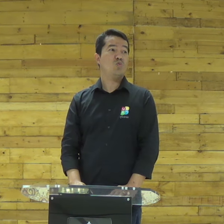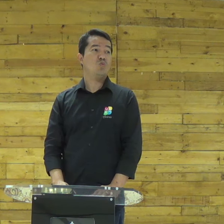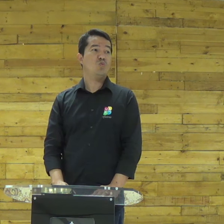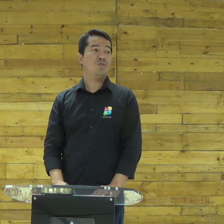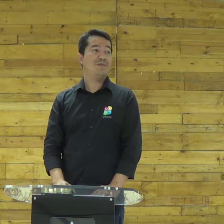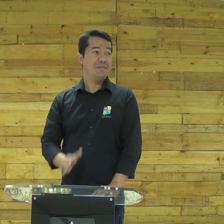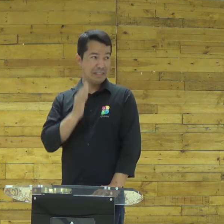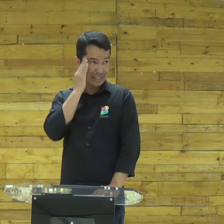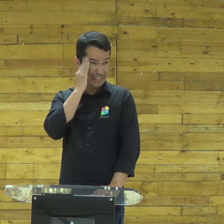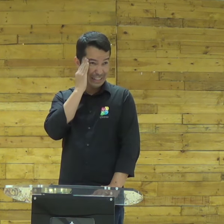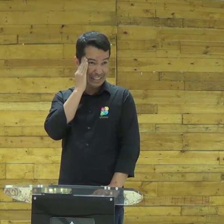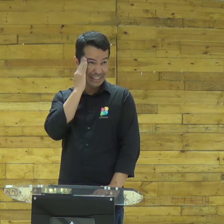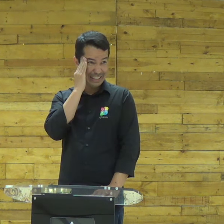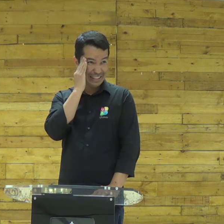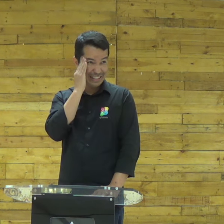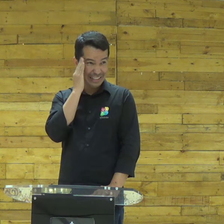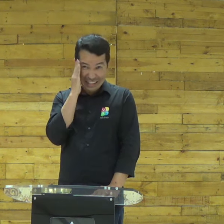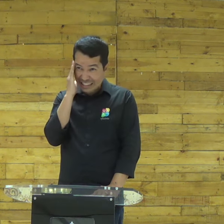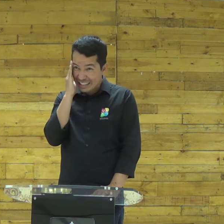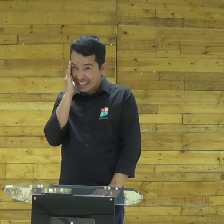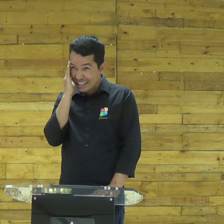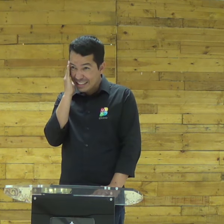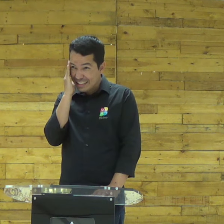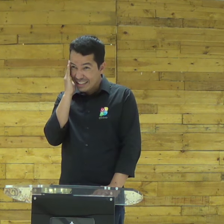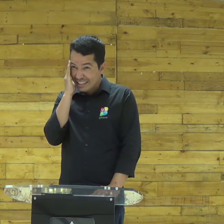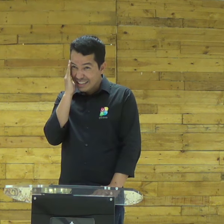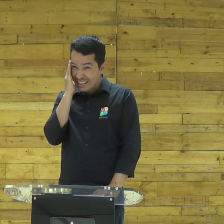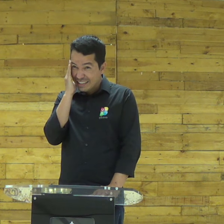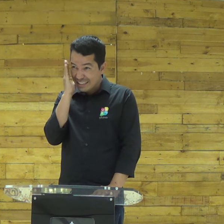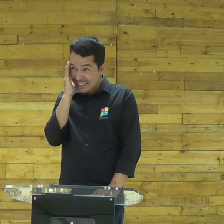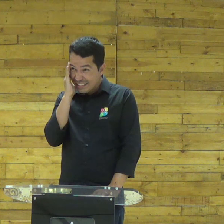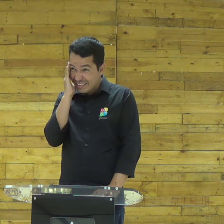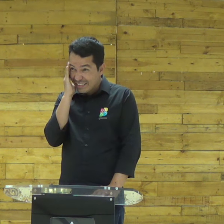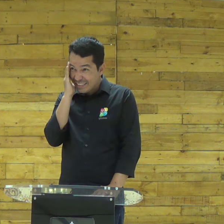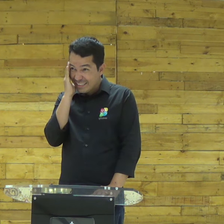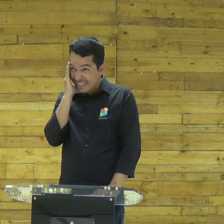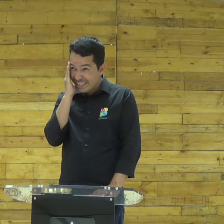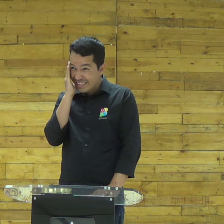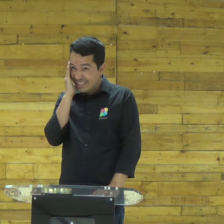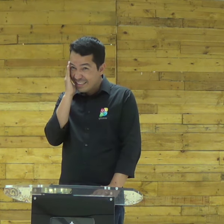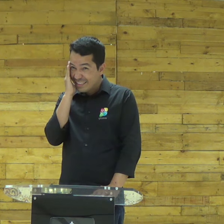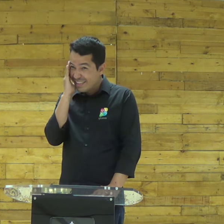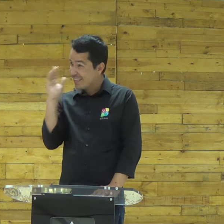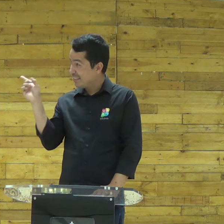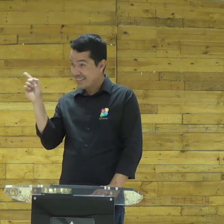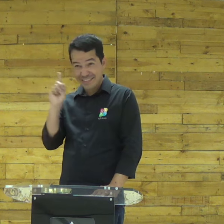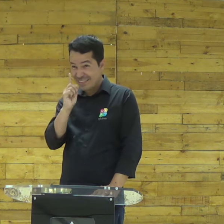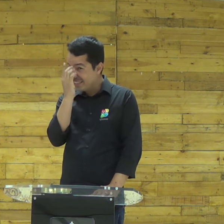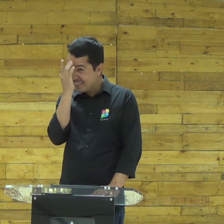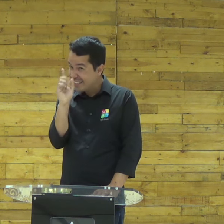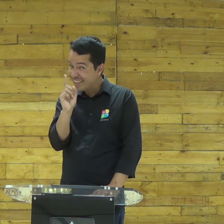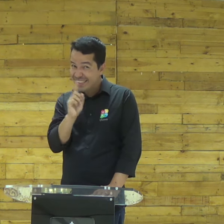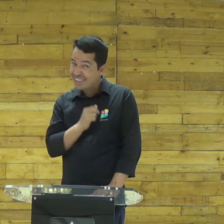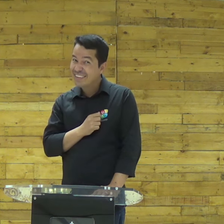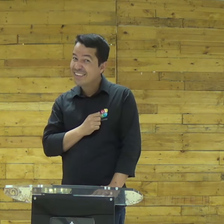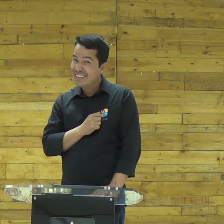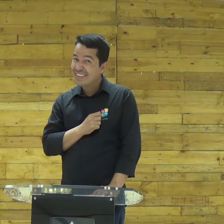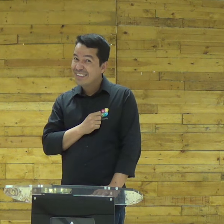este Puxa você entendeu Você conseguiu entender não é fácil isso